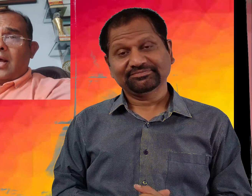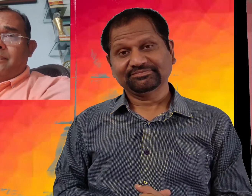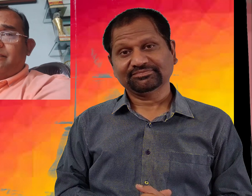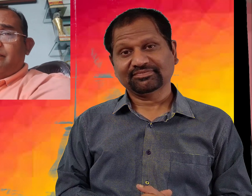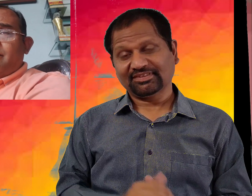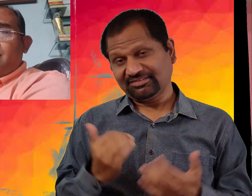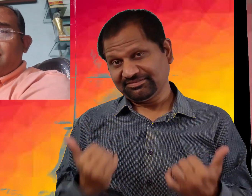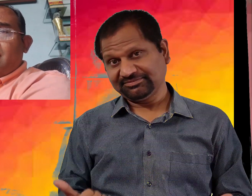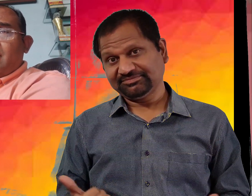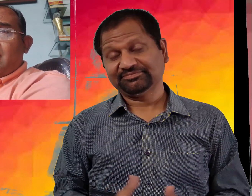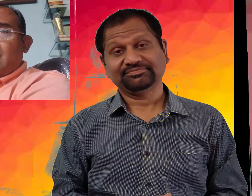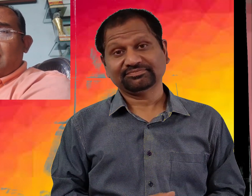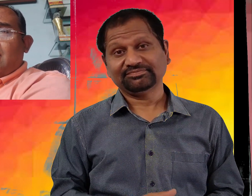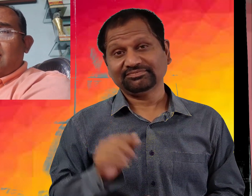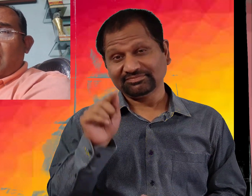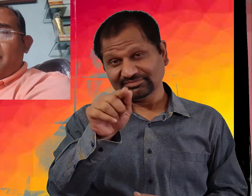اب